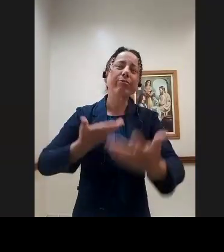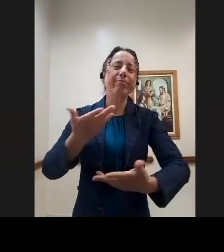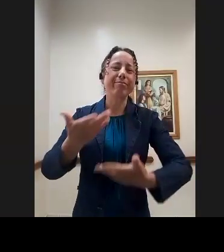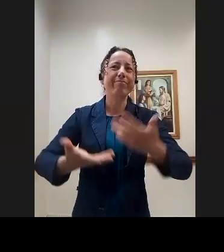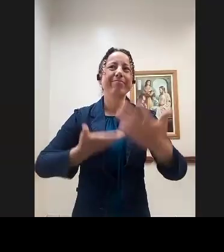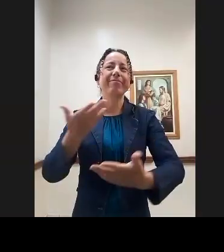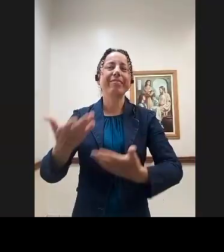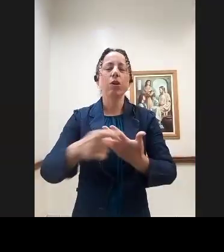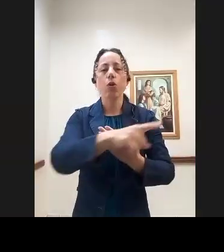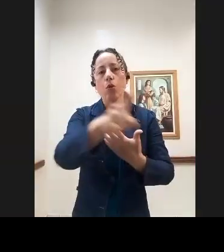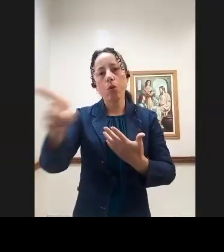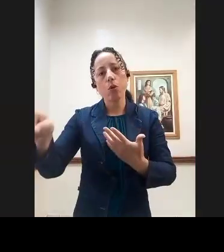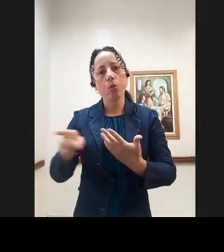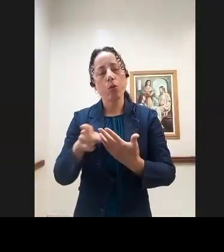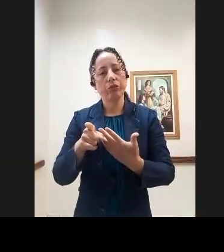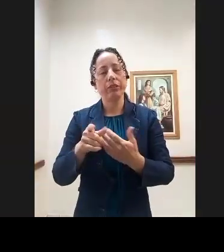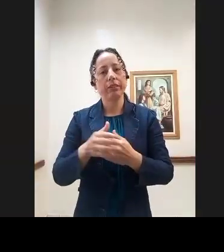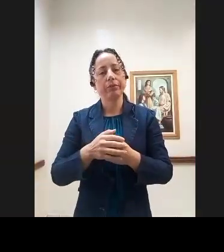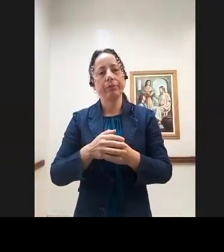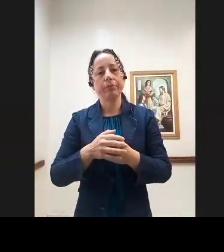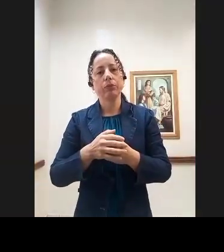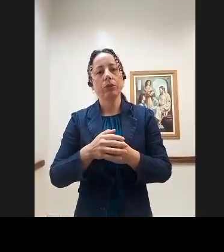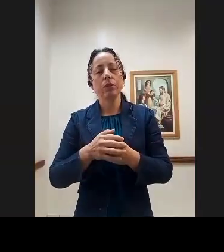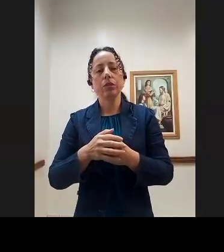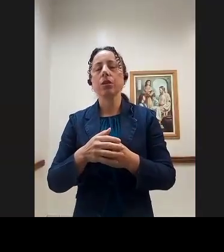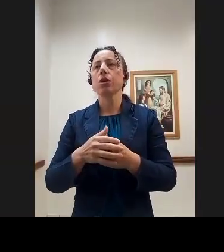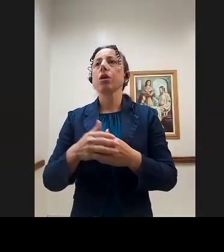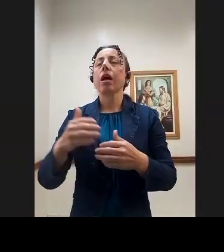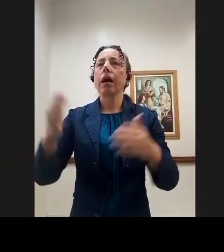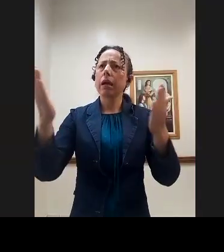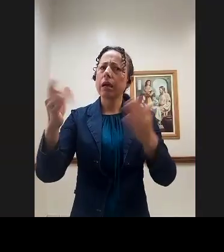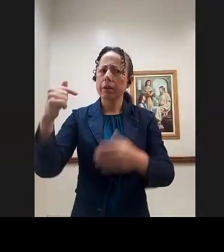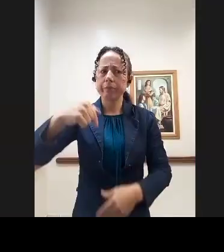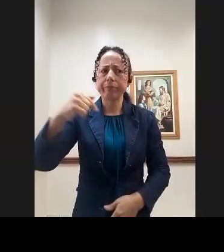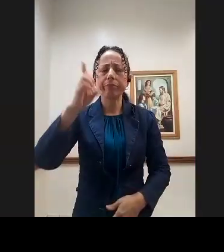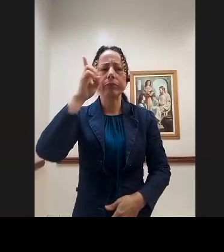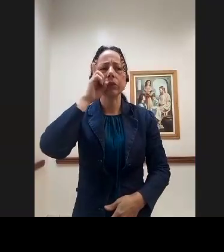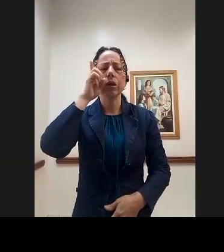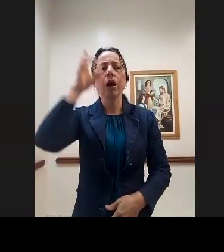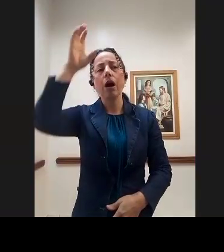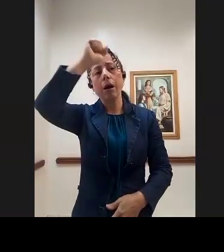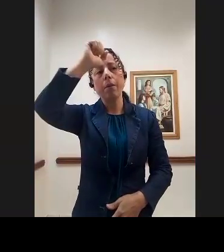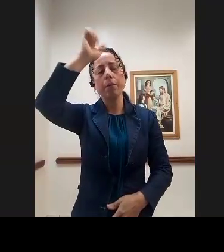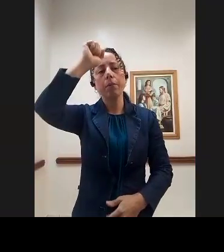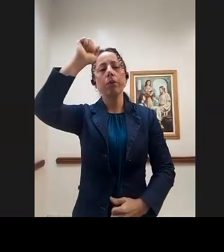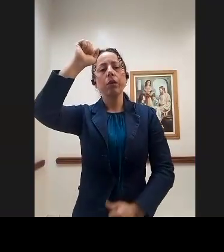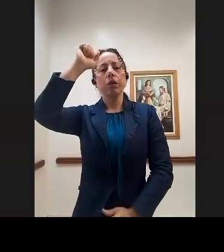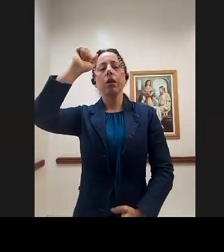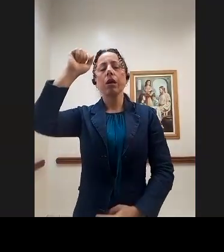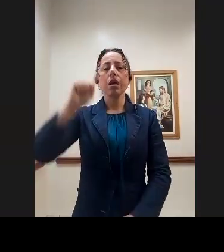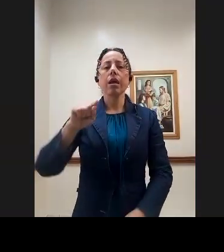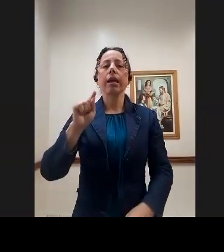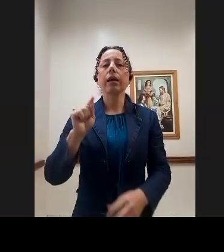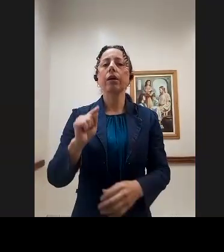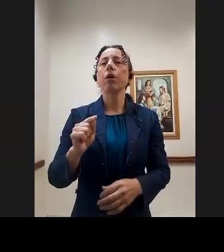Eu tô aprendendo muito estes dias que o Senhor ele não